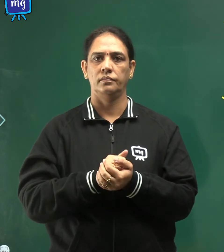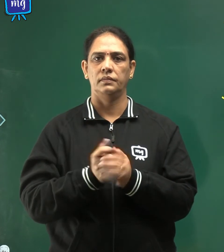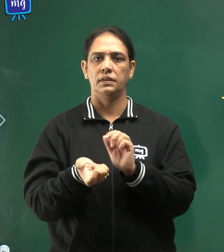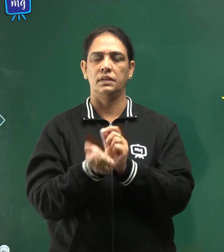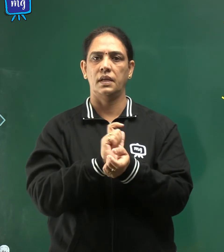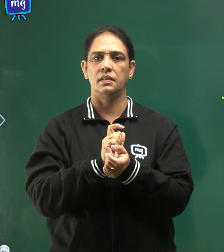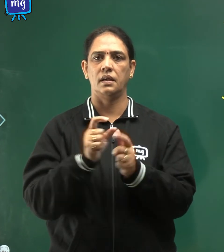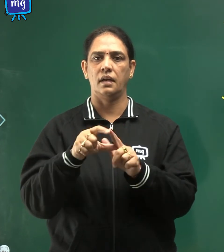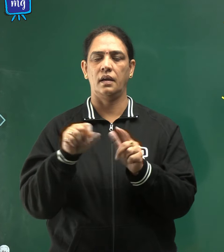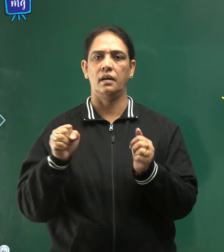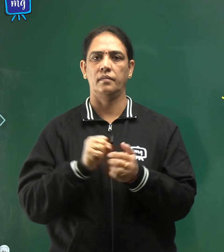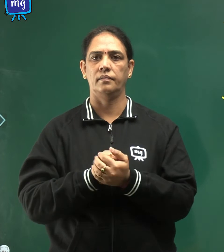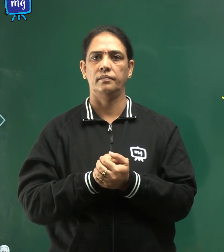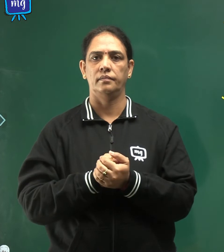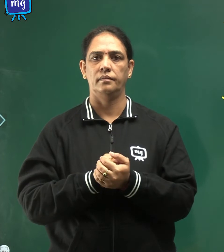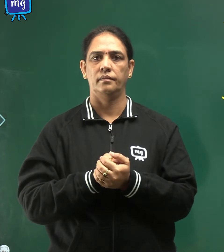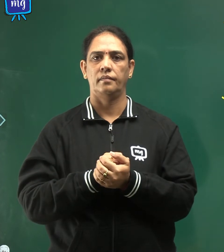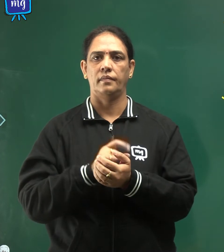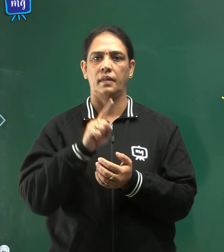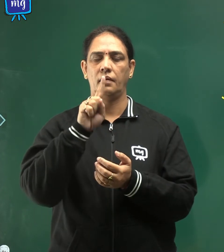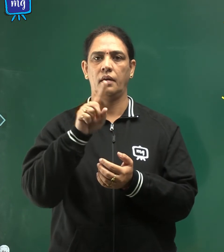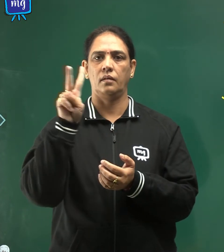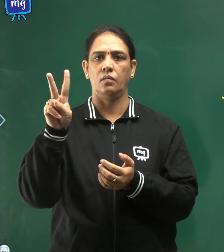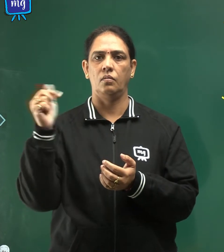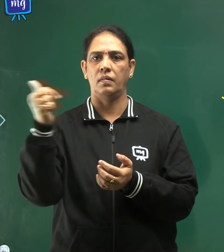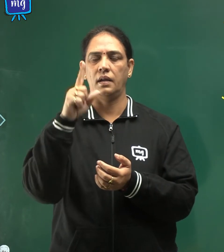बदलेंगे 12 - 1।